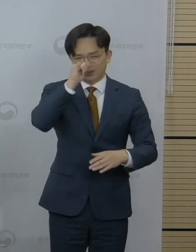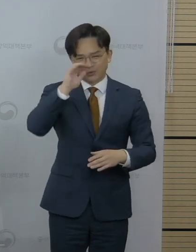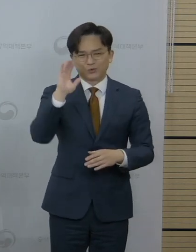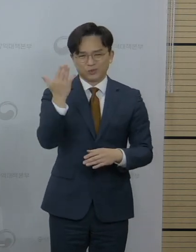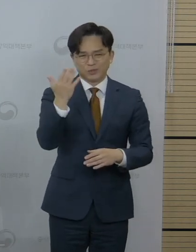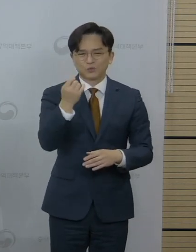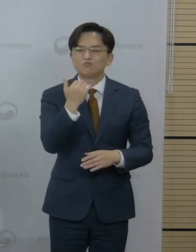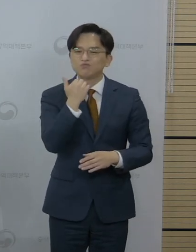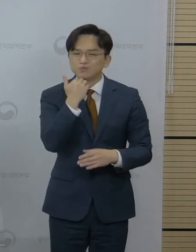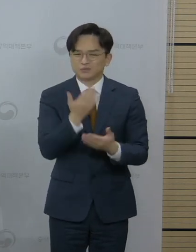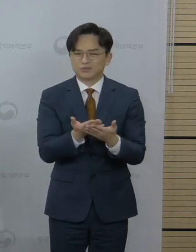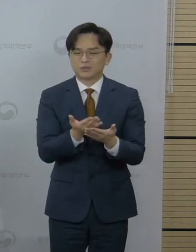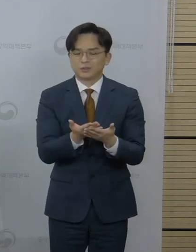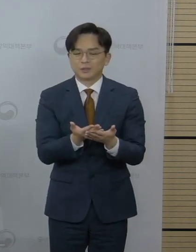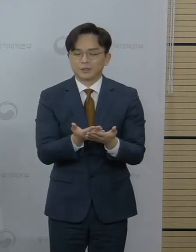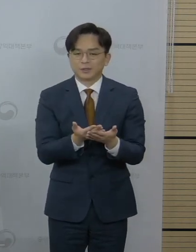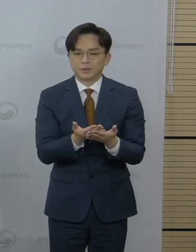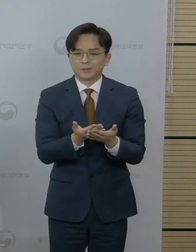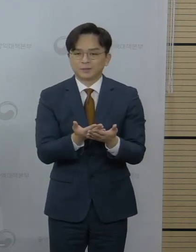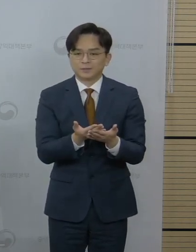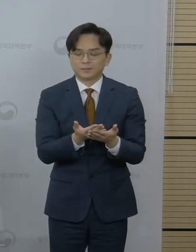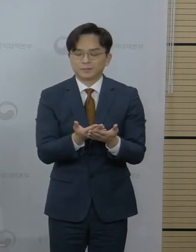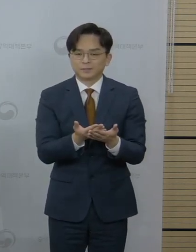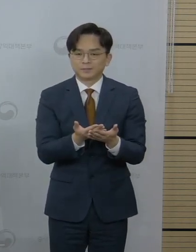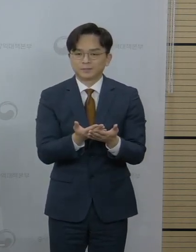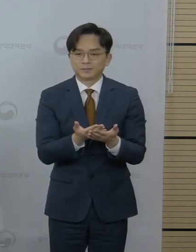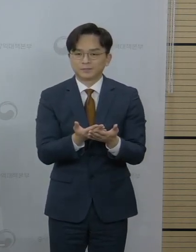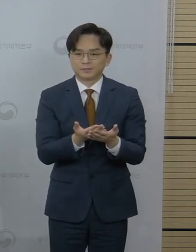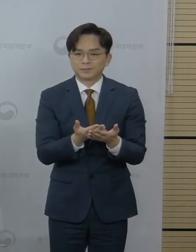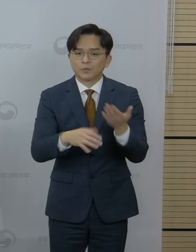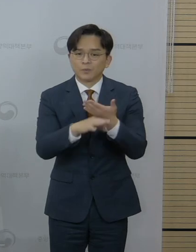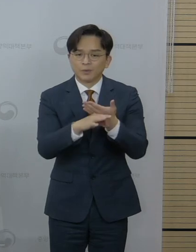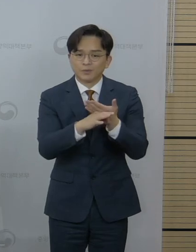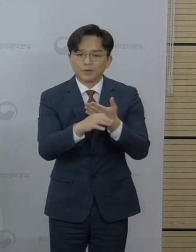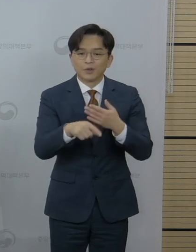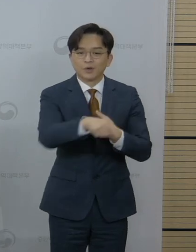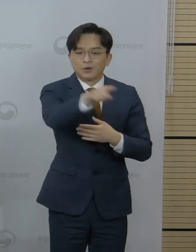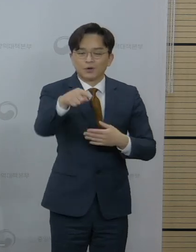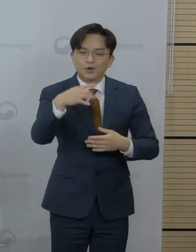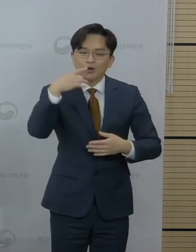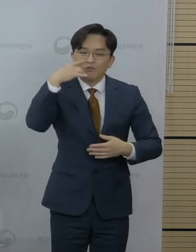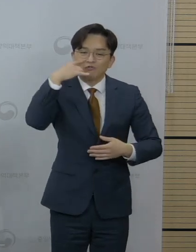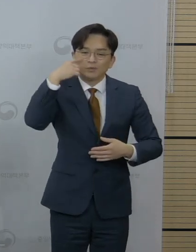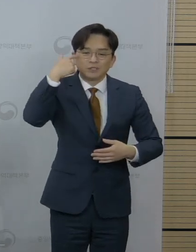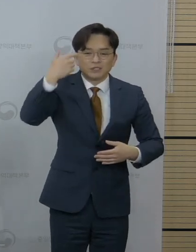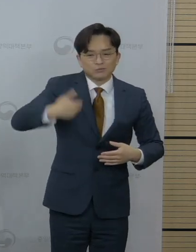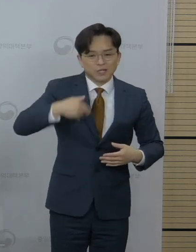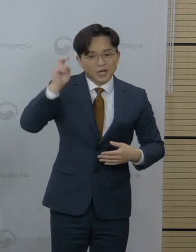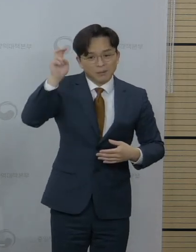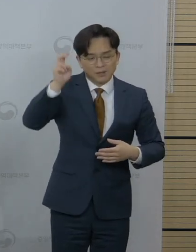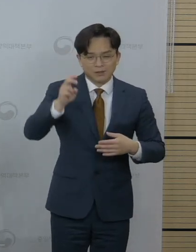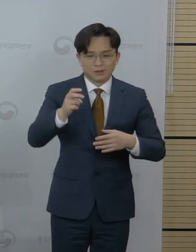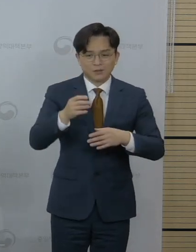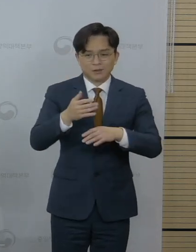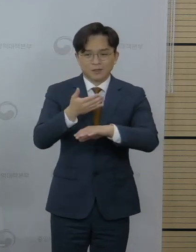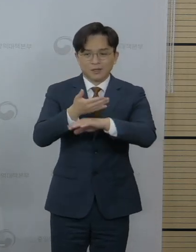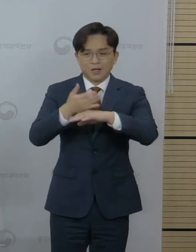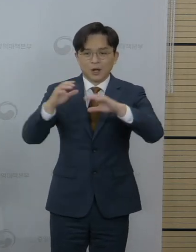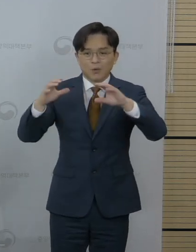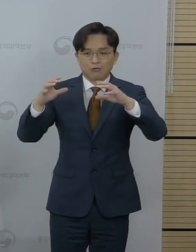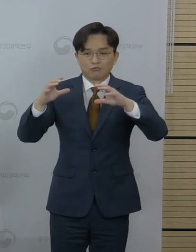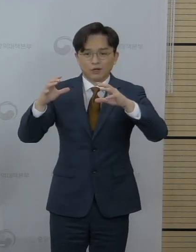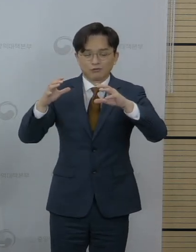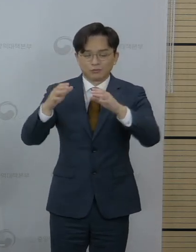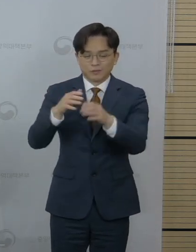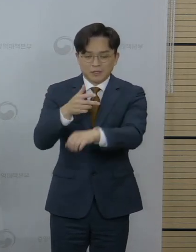경우 다른 백신이 그러면 어떻게 그렇게 빨리 진행할 수 있었느냐? 각각의 플랫폼별로